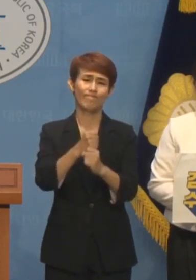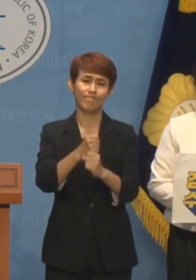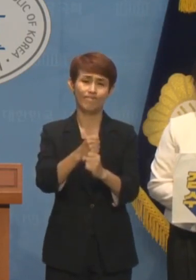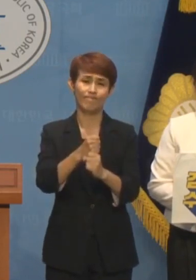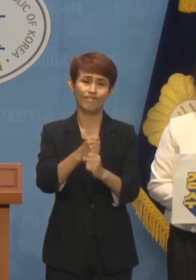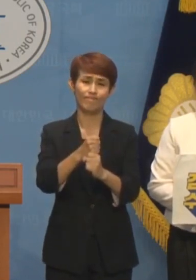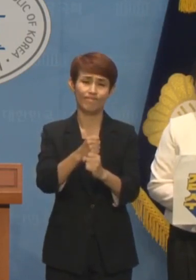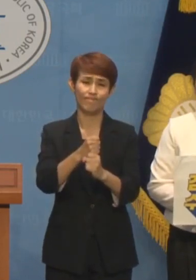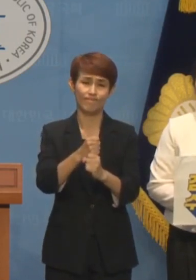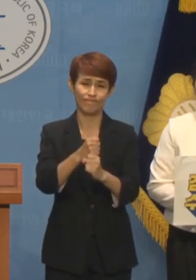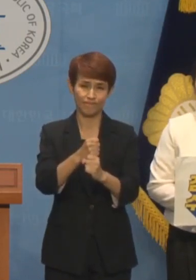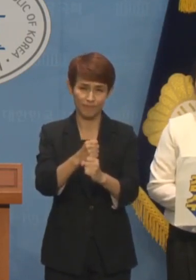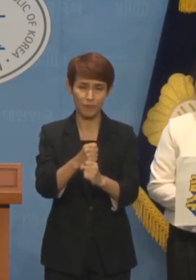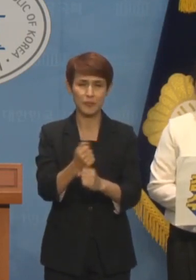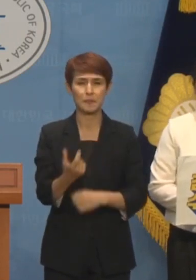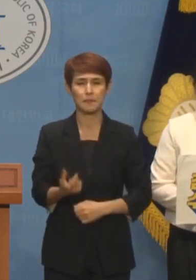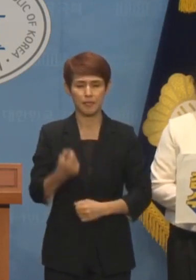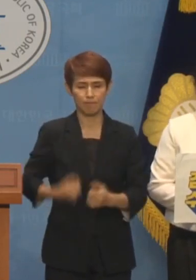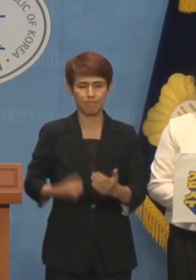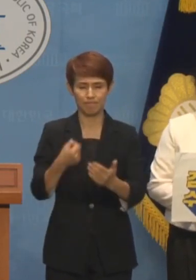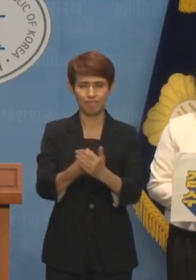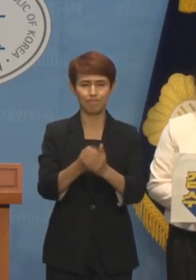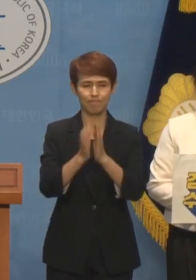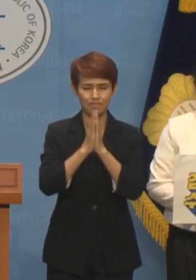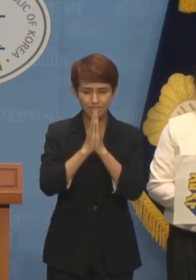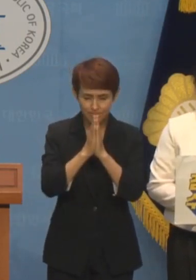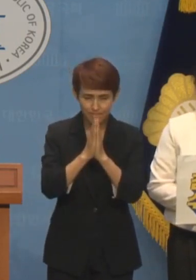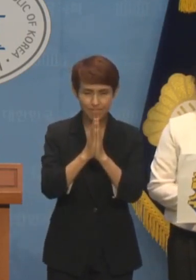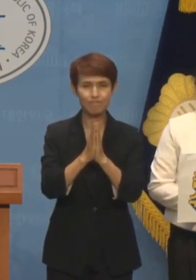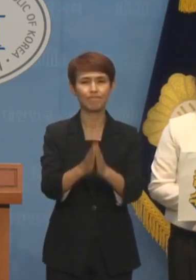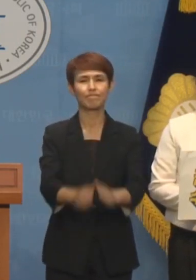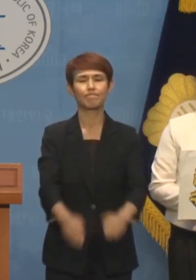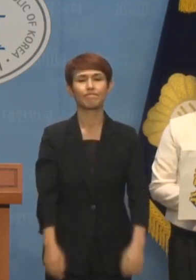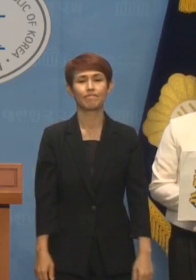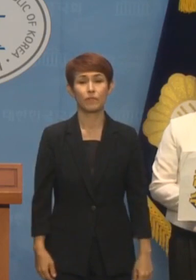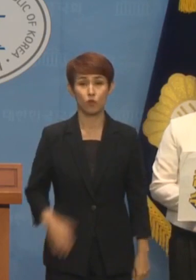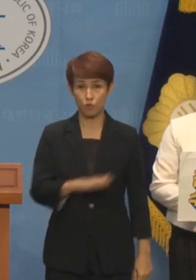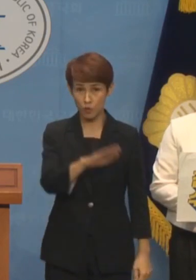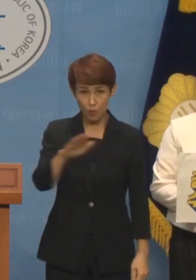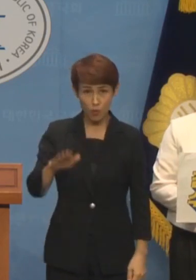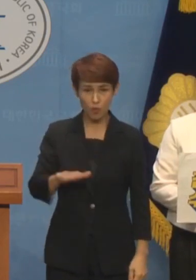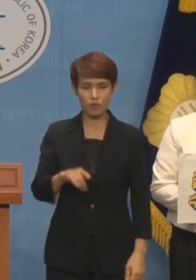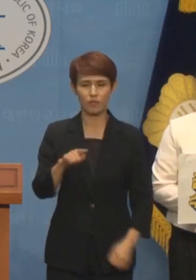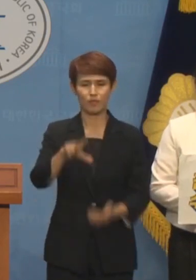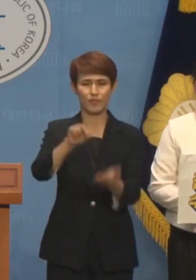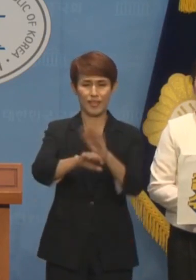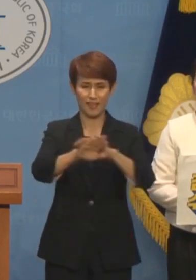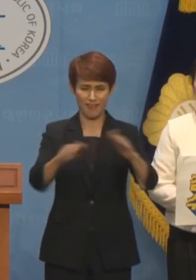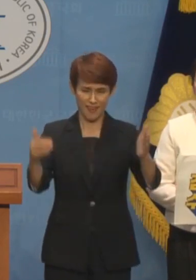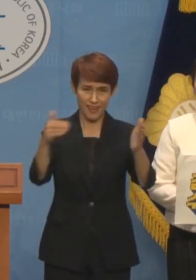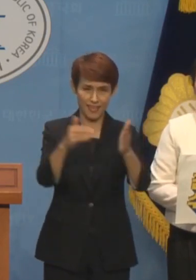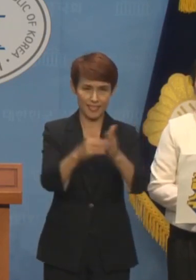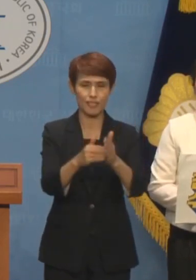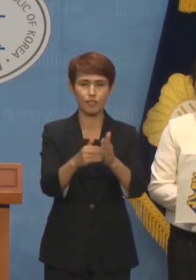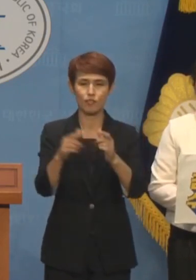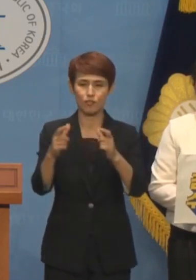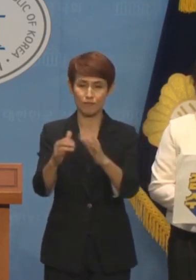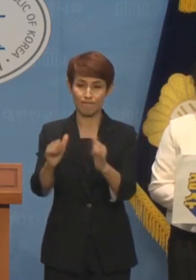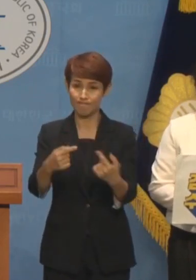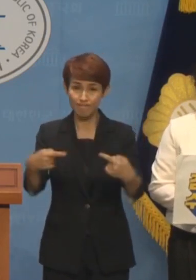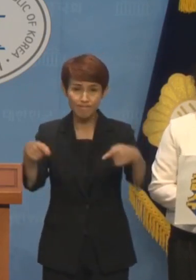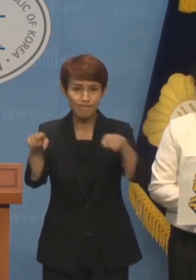나가는데 조속한 결단을 내려주시기를 부탁드립니다. 저희도 이 문제가 해결될 때까지 지역에서 주민들과